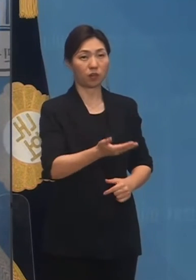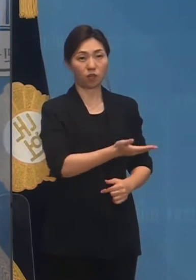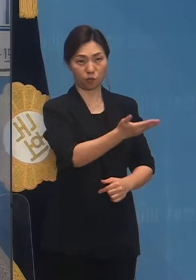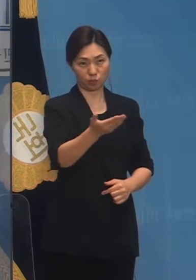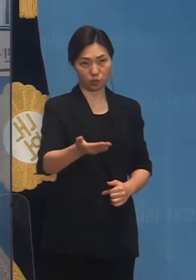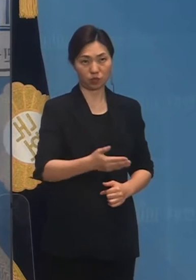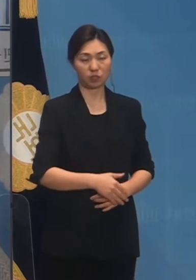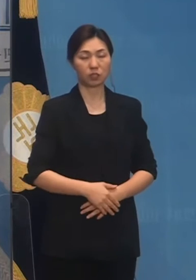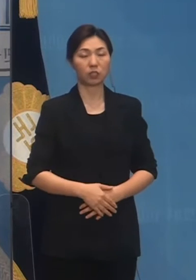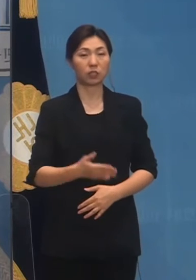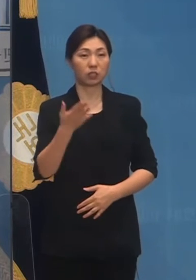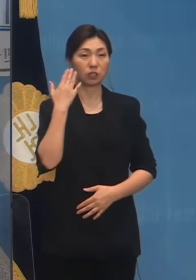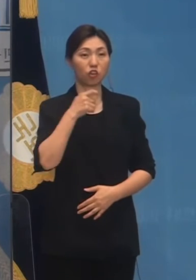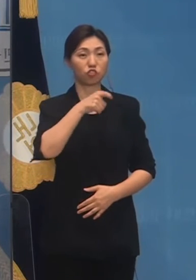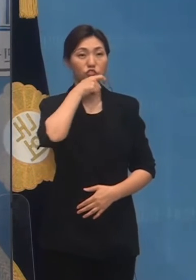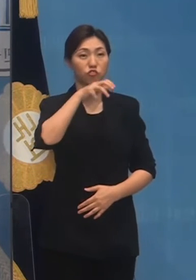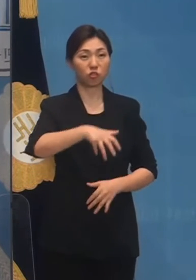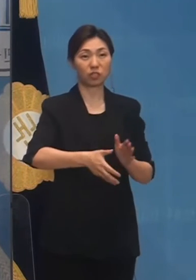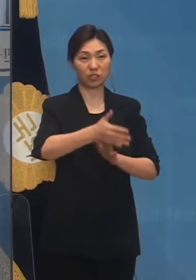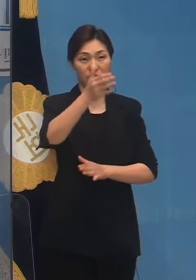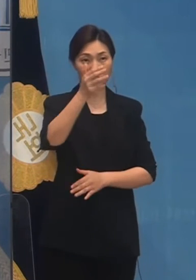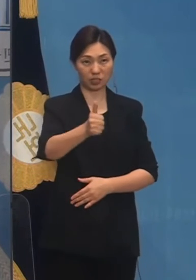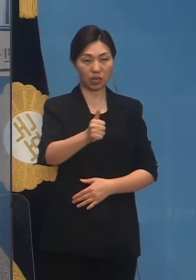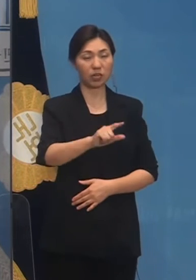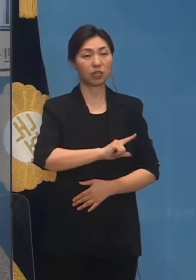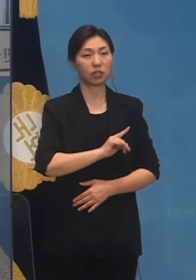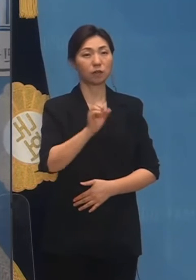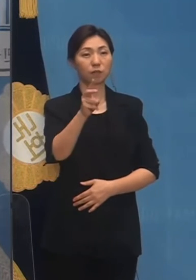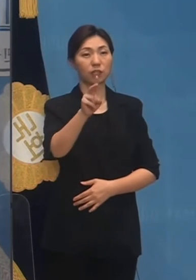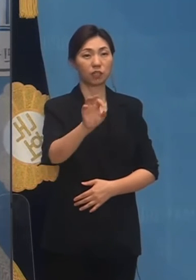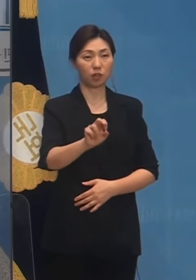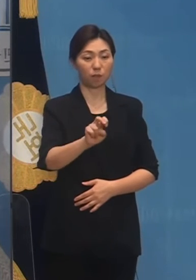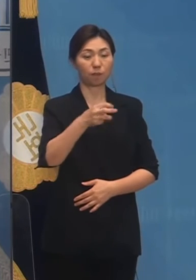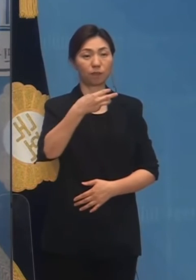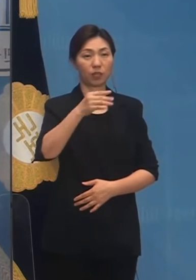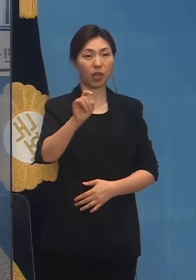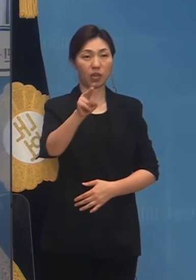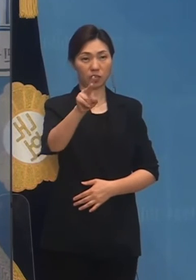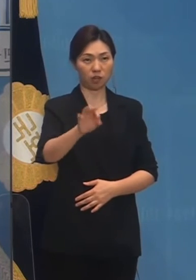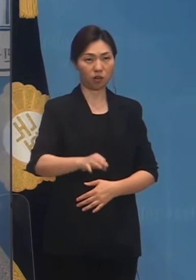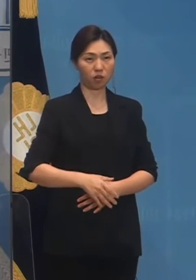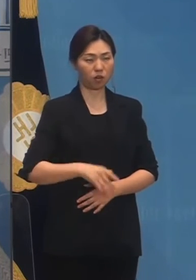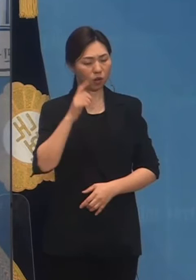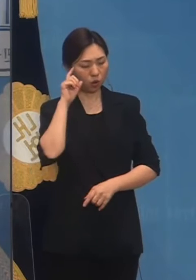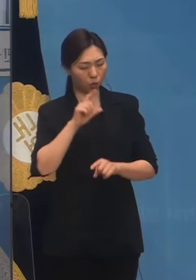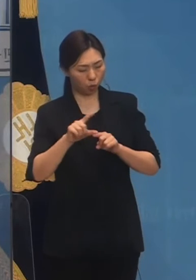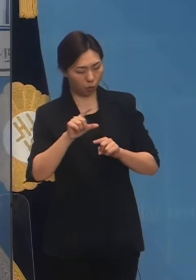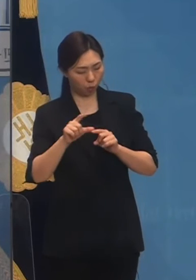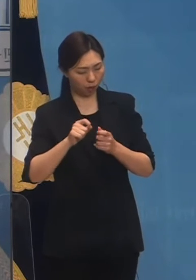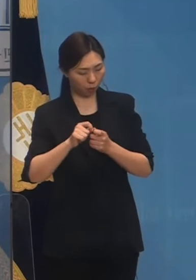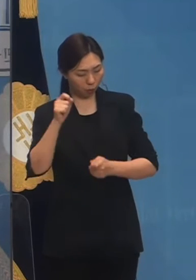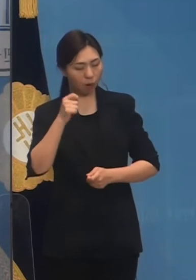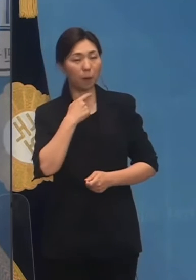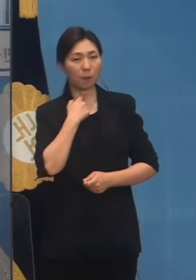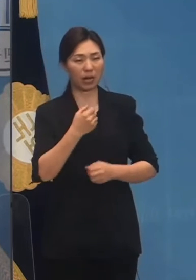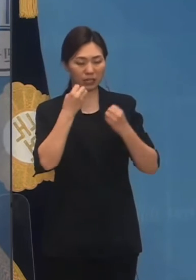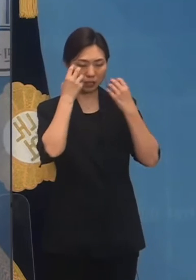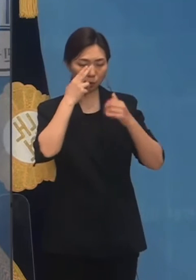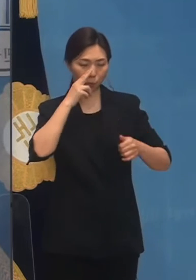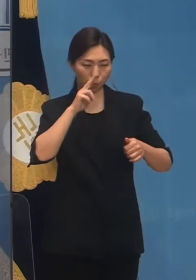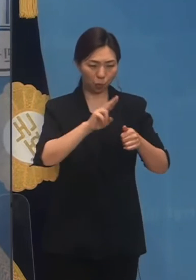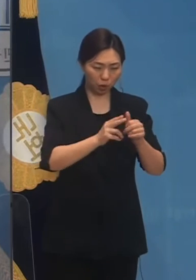연태영입니다. 오늘 이 자리에 서기까지 긴 고민의 시간이 있었습니다. 새로운 도전을 앞두고 스스로에게 묻고